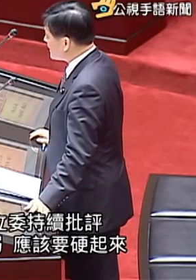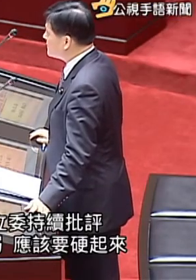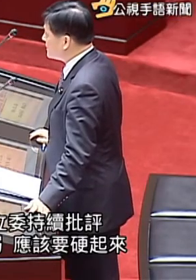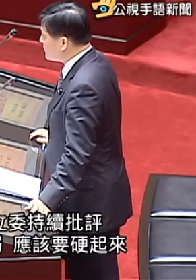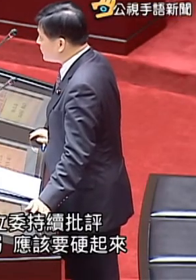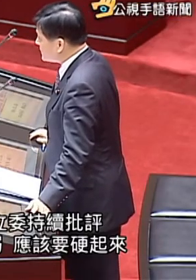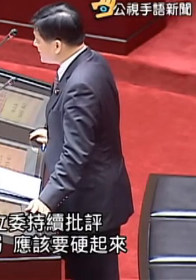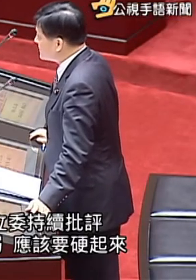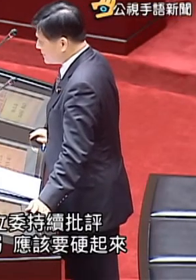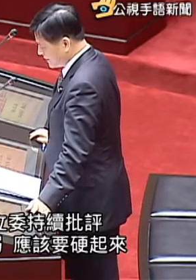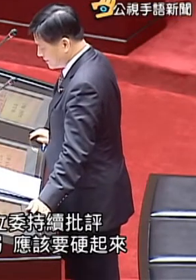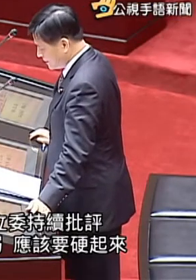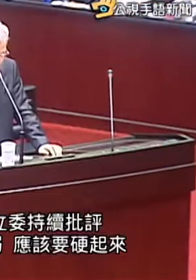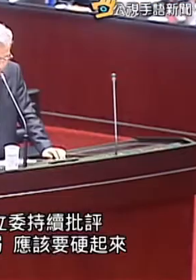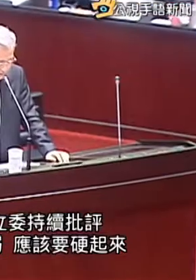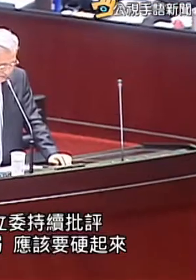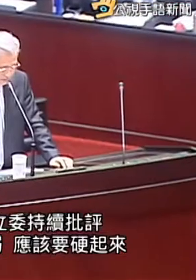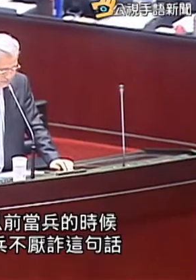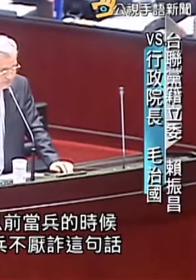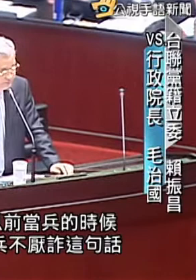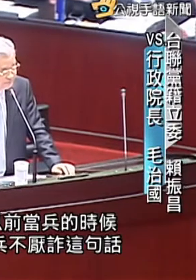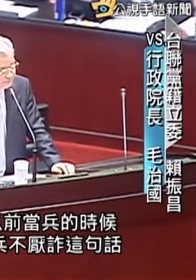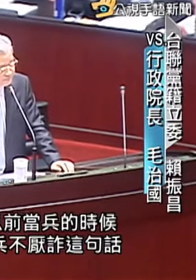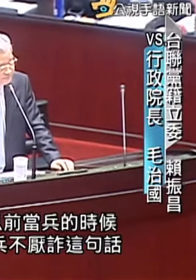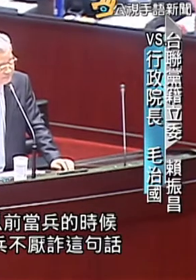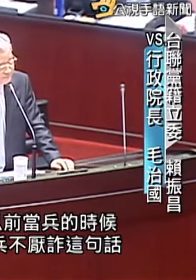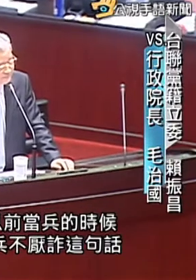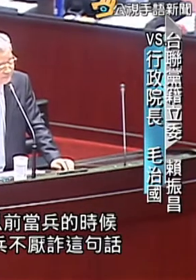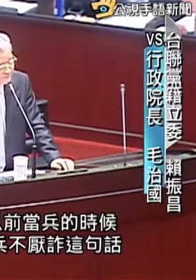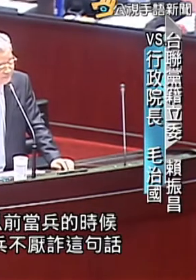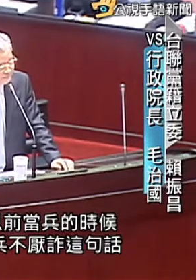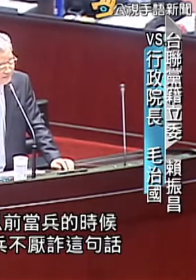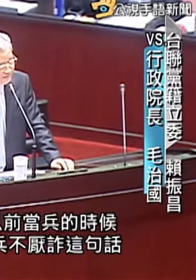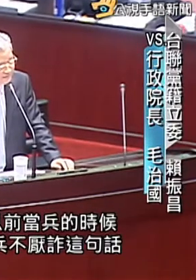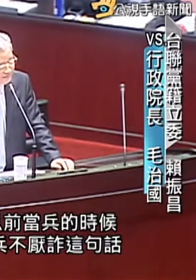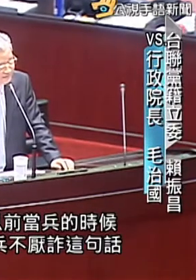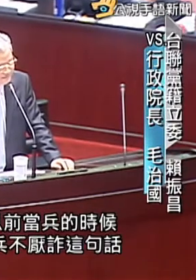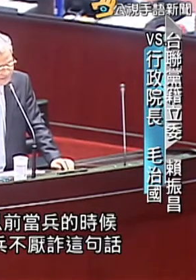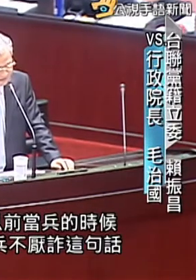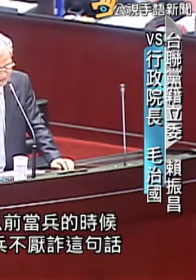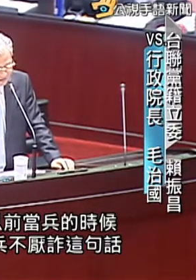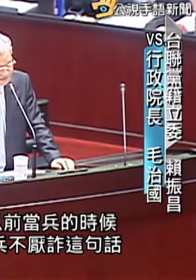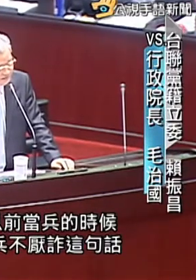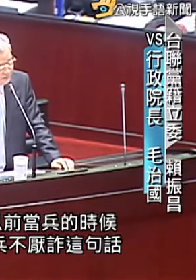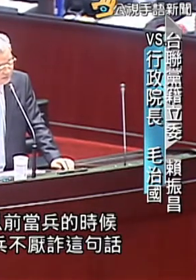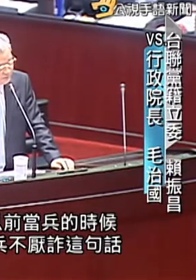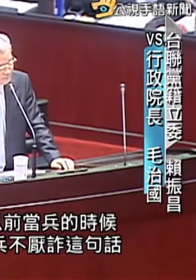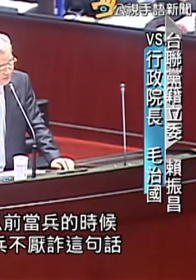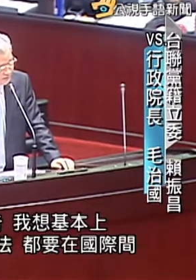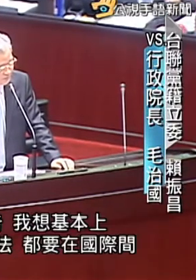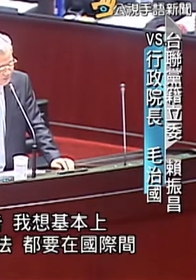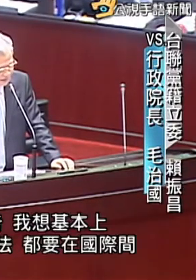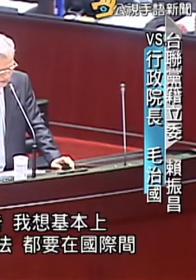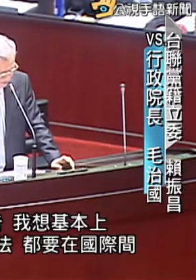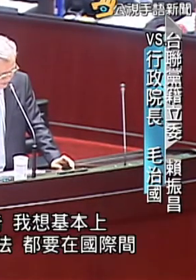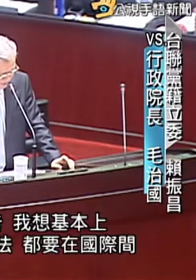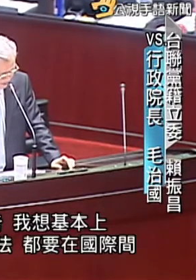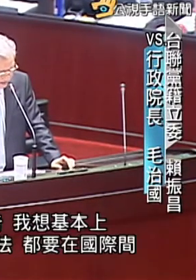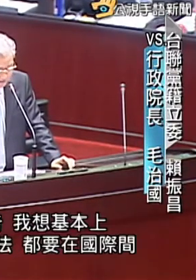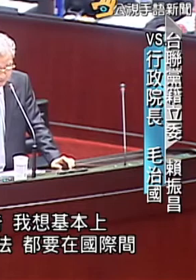弱，应该要硬起来。 你有没有以前当兵的时候有没有听过“兵不厌诈”这句话？ 跟委员报告，我想基本上他的这